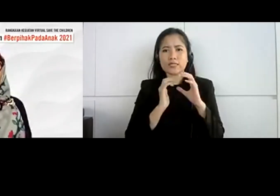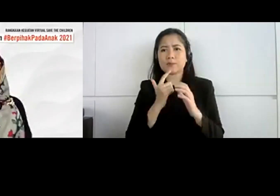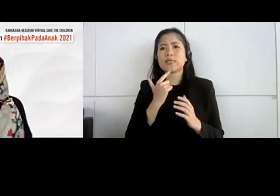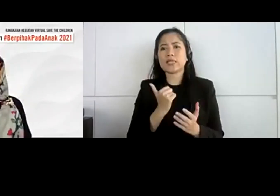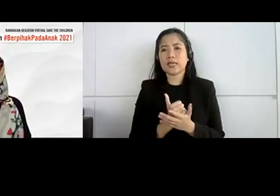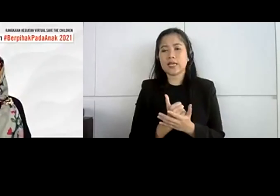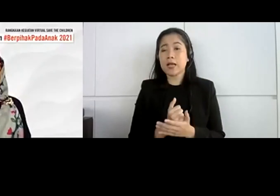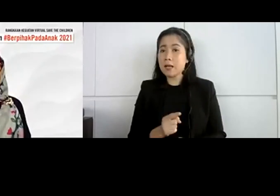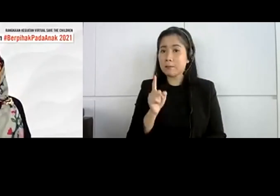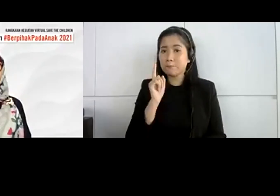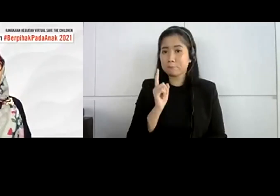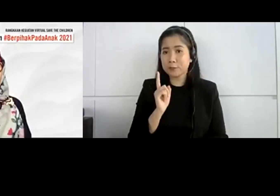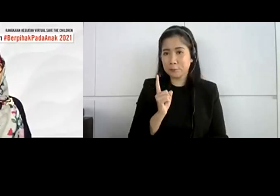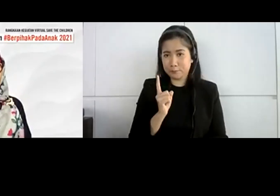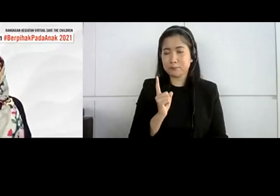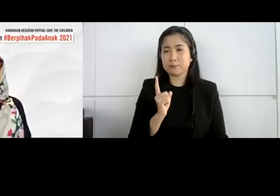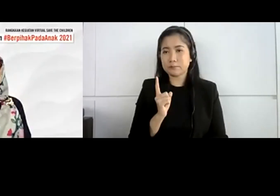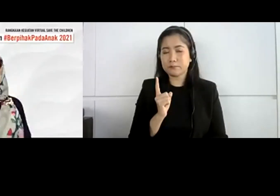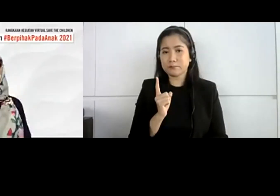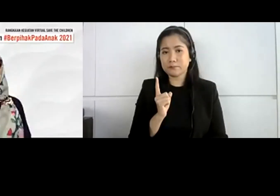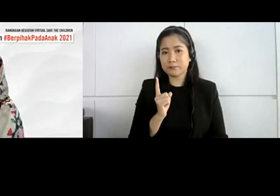Mengapa? Karena sejatinya